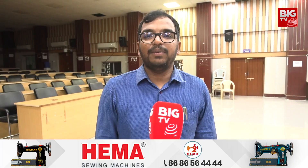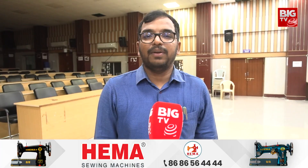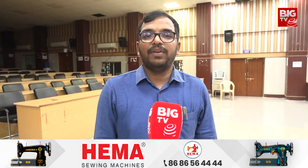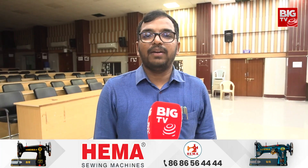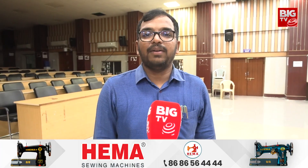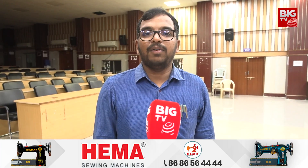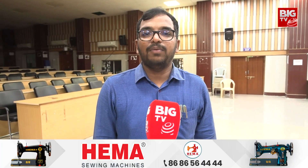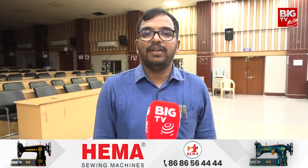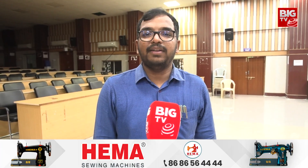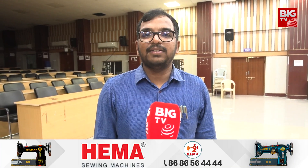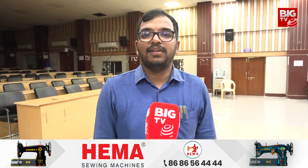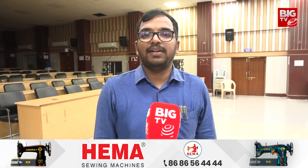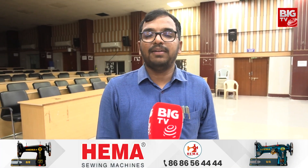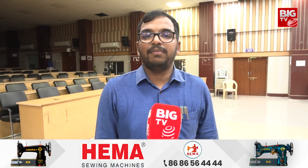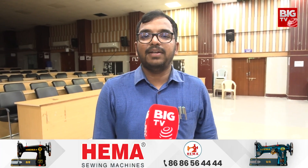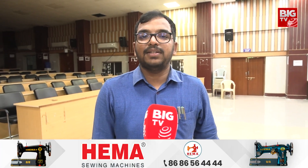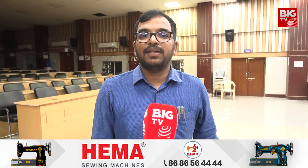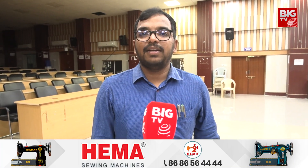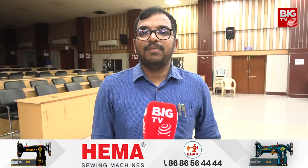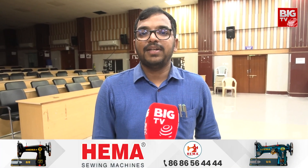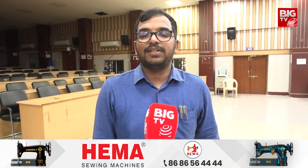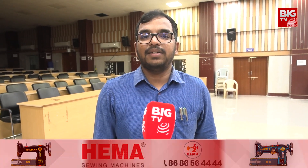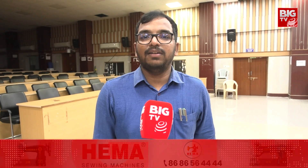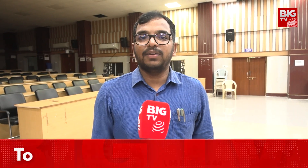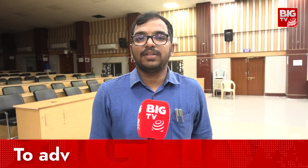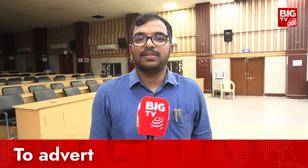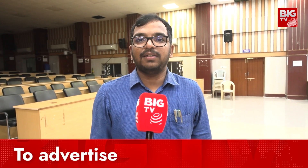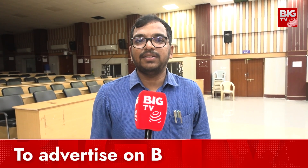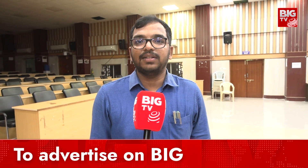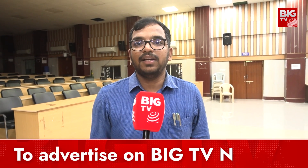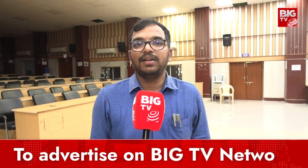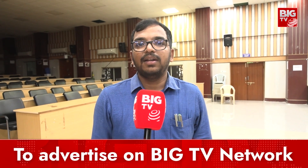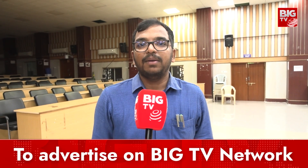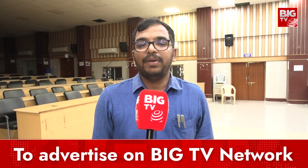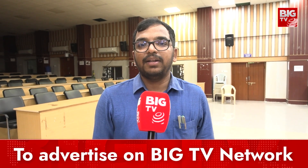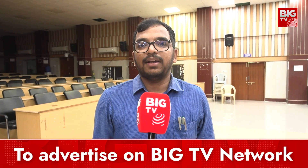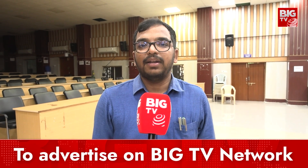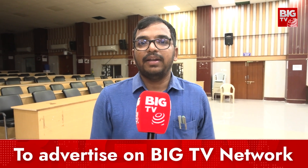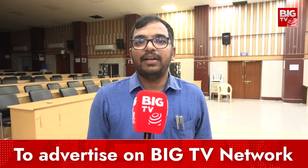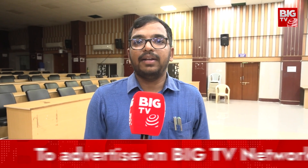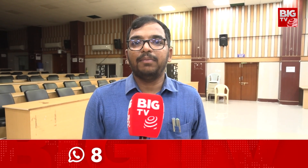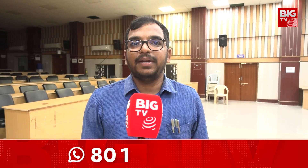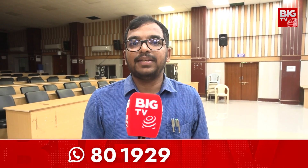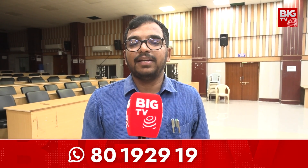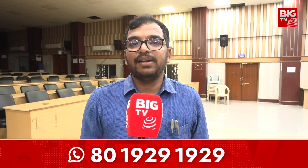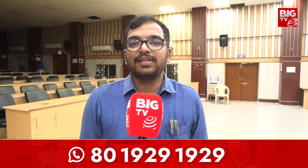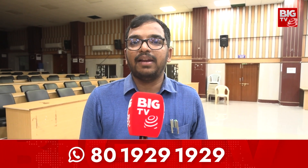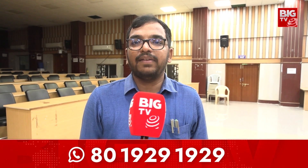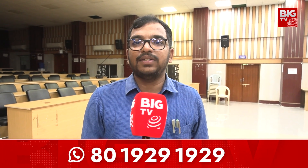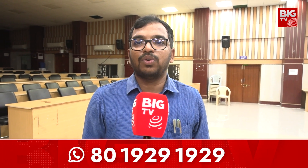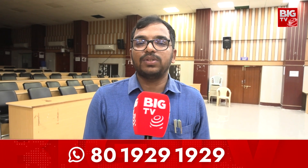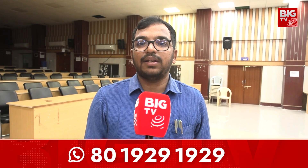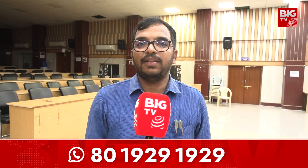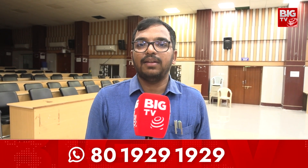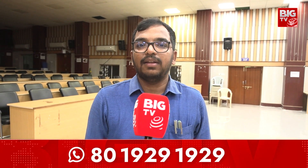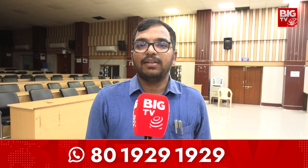నా పేరు ఎం వెంకటరాంబాబు. నేను రీజనల్ ట్రైనింగ్ మేనేజర్ MCR/HRDలో వర్క్ చేస్తున్నాను ఇన్ఛార్జ్గా. మెయిన్గా ఏంటంటే బేసిక్ ఇండియన్ సైన్